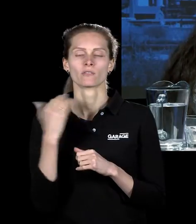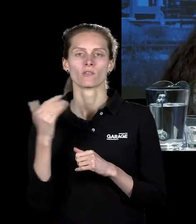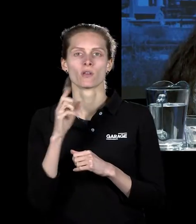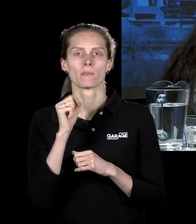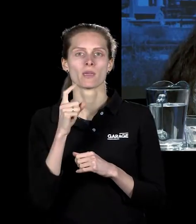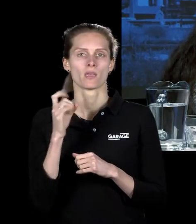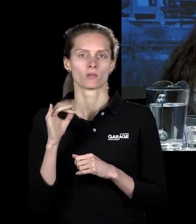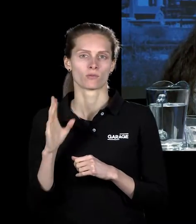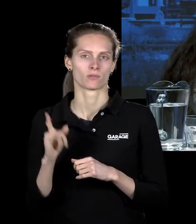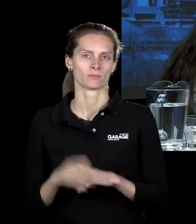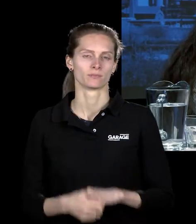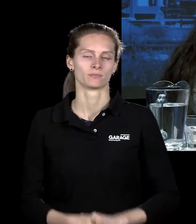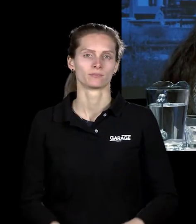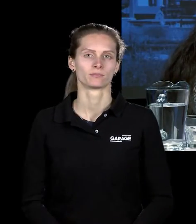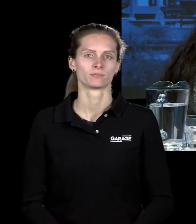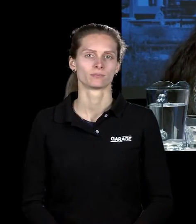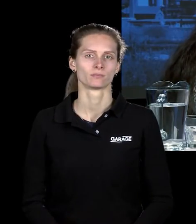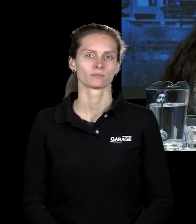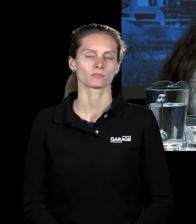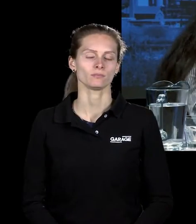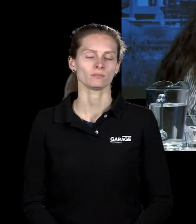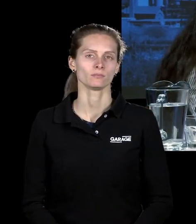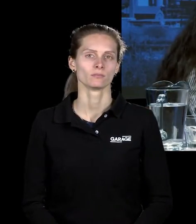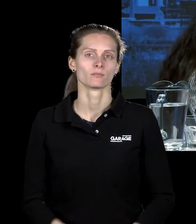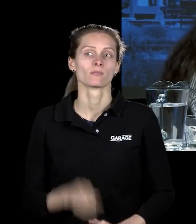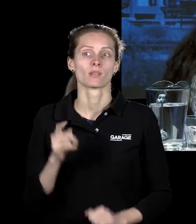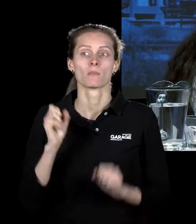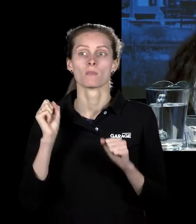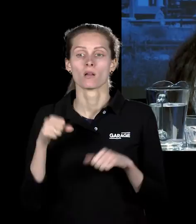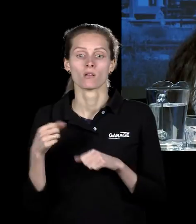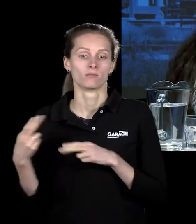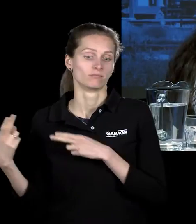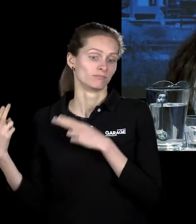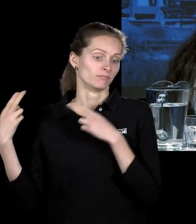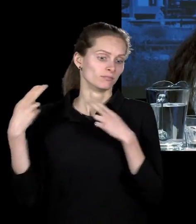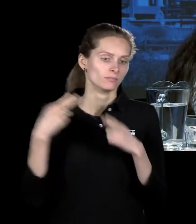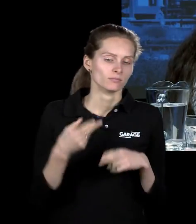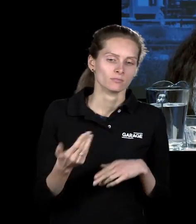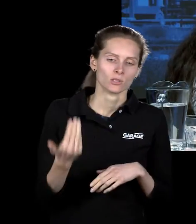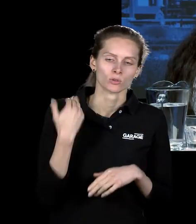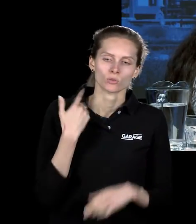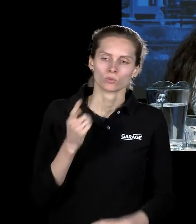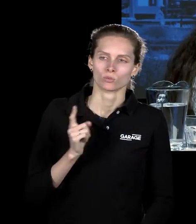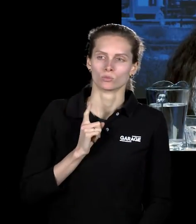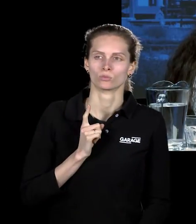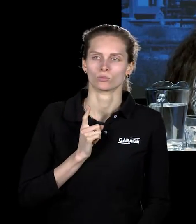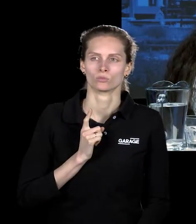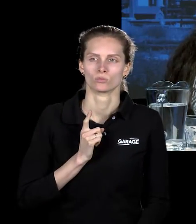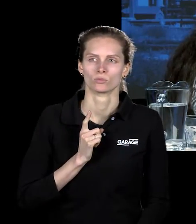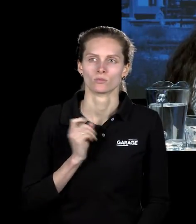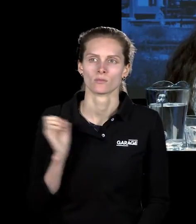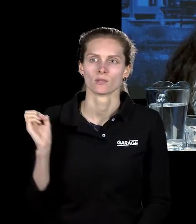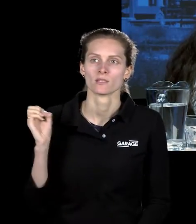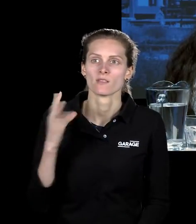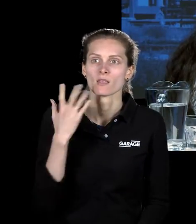сложнее. Это было очень, они могли приезжать и очень долго ждать, пока будет вот то самое освещение, при котором